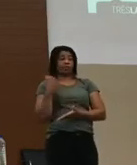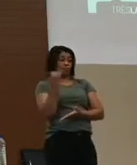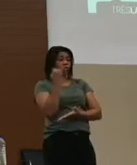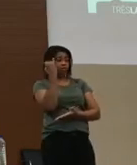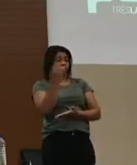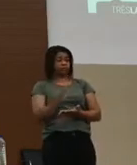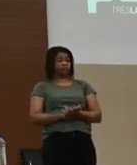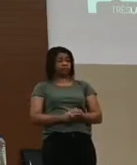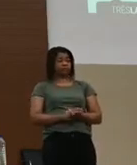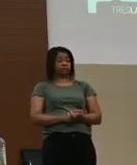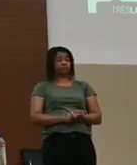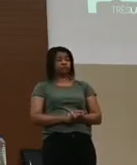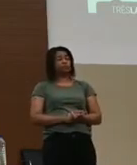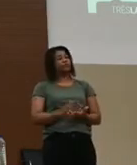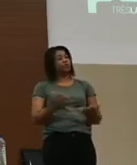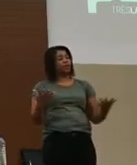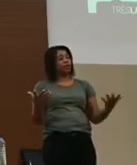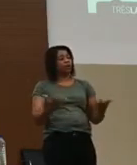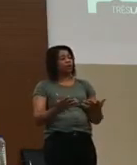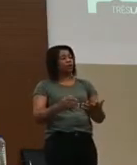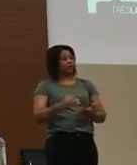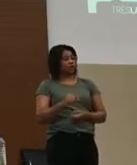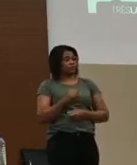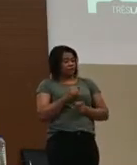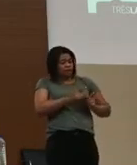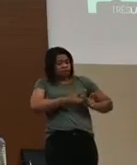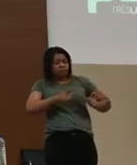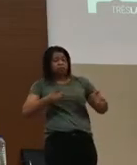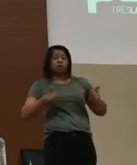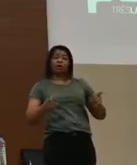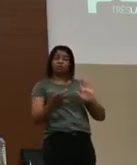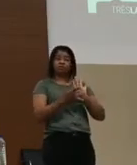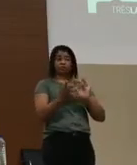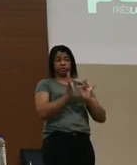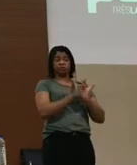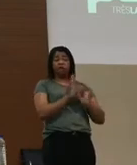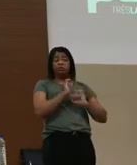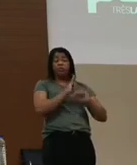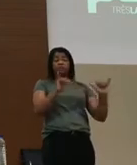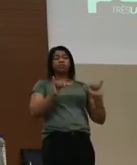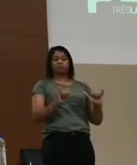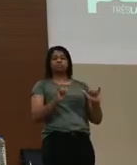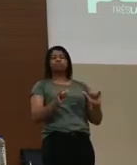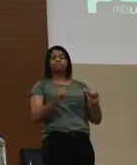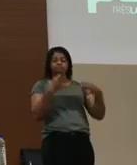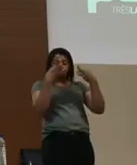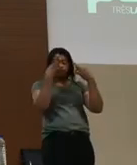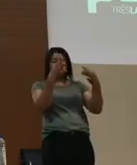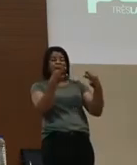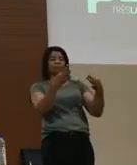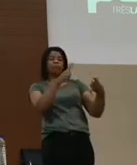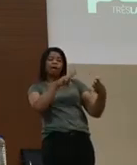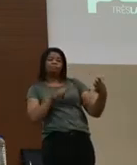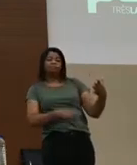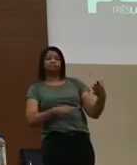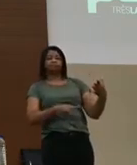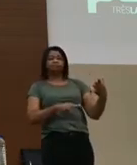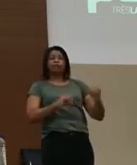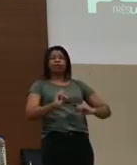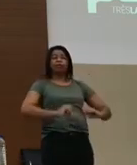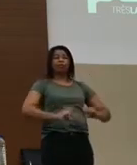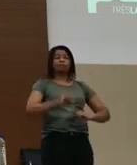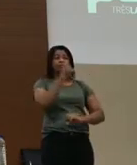importância. Nessa altura ali, ele vai falar uma coisa que me chamou muito a atenção sobre a obra de